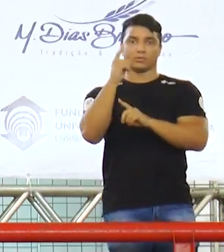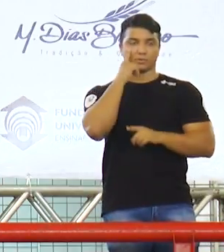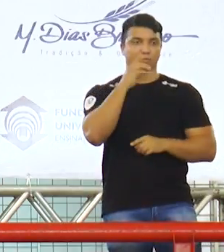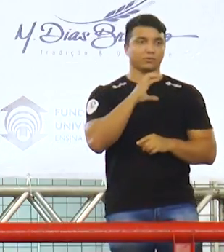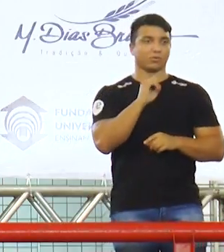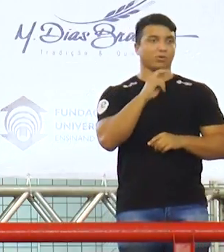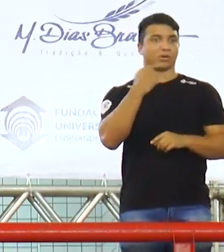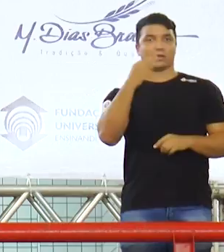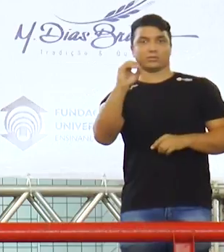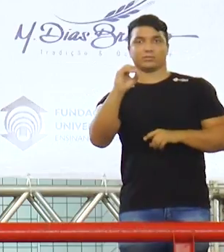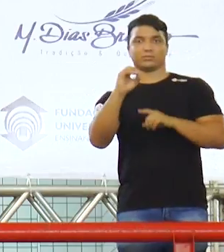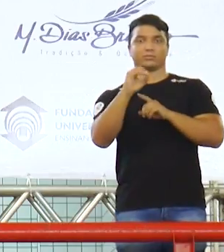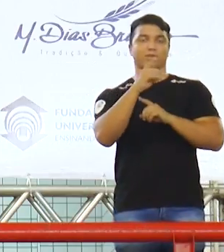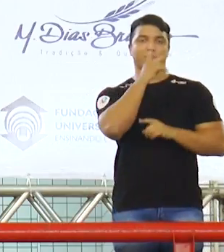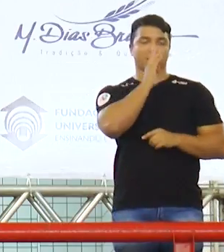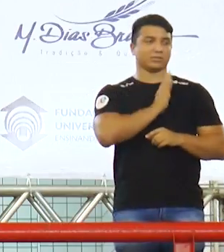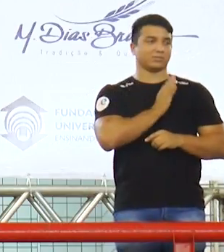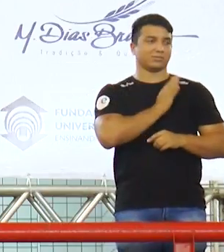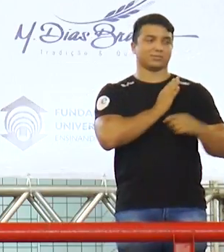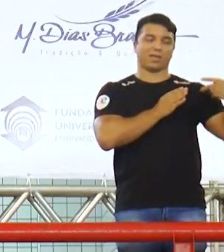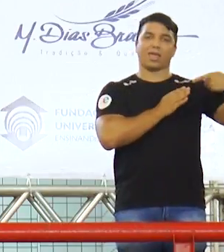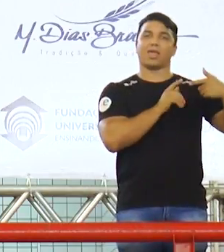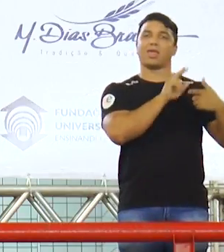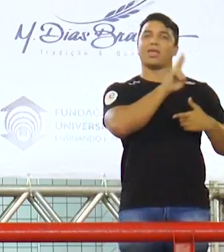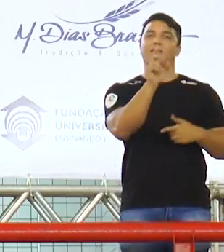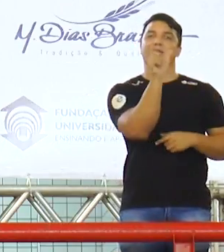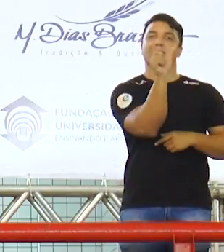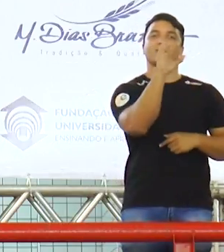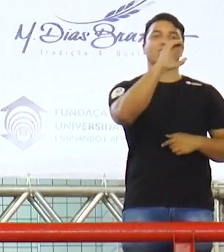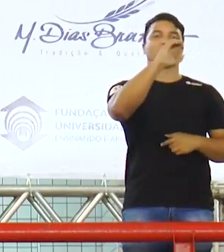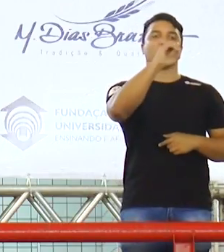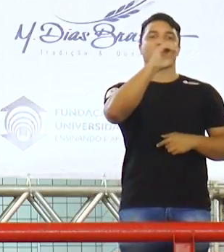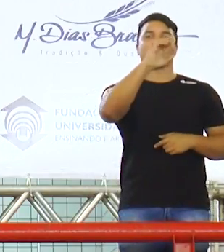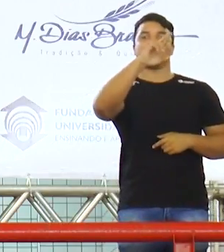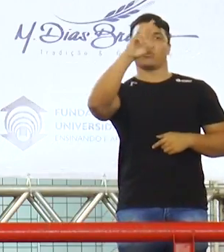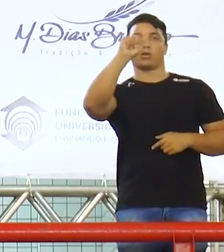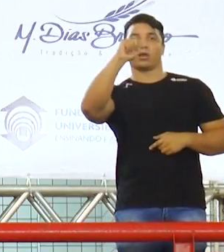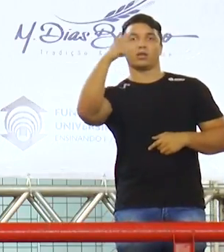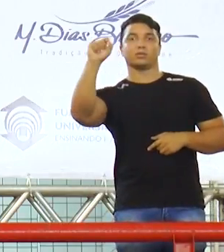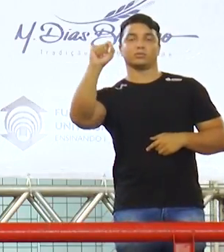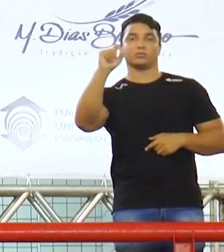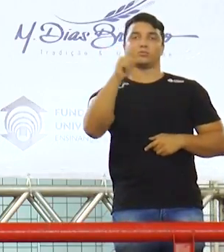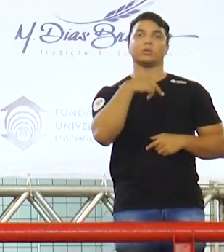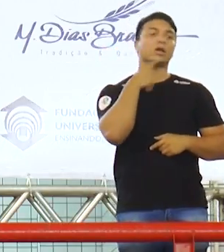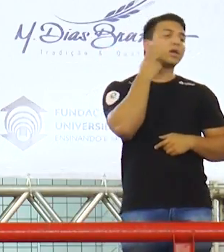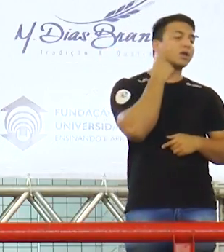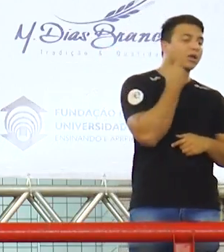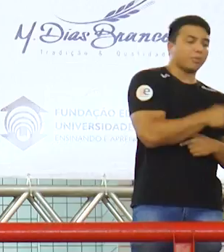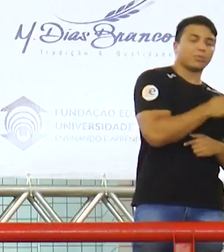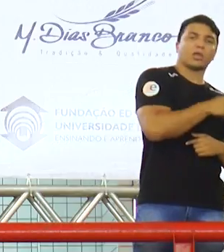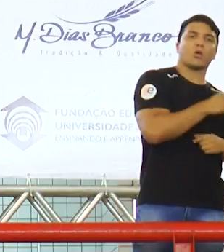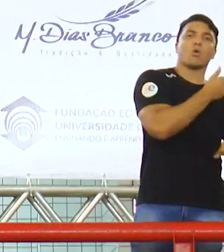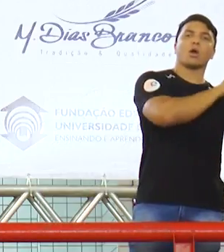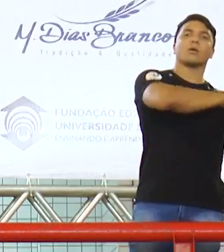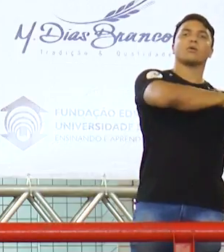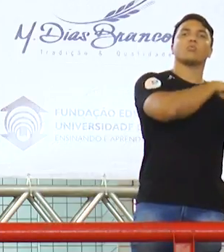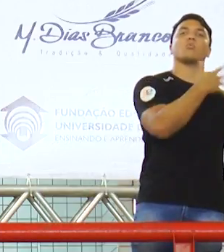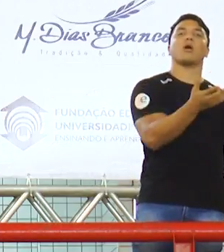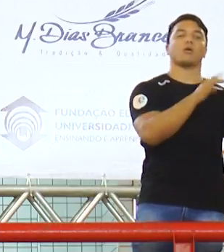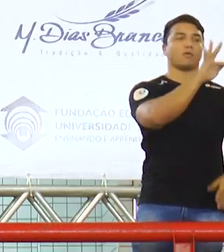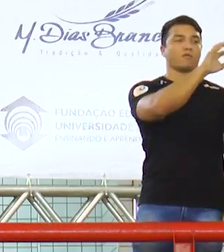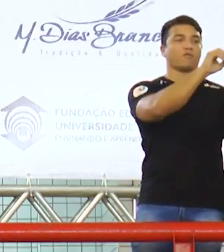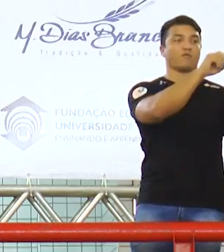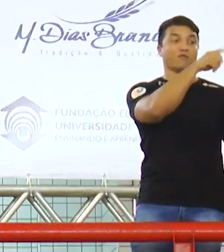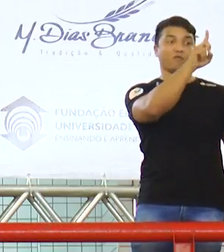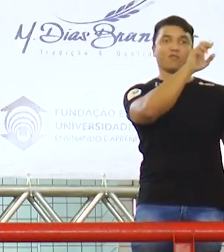Quer ver? Fala aí pro colega. Coração. Qual que é a capital do Ceará? Você vai dizer